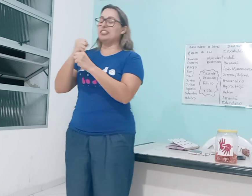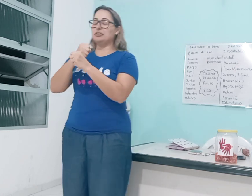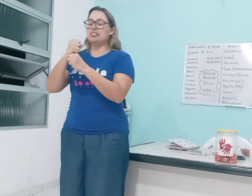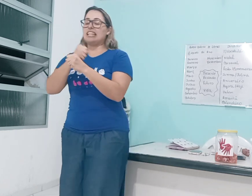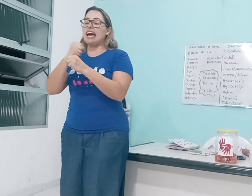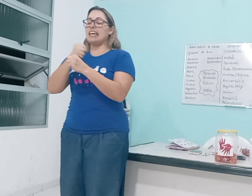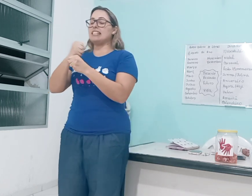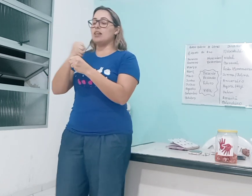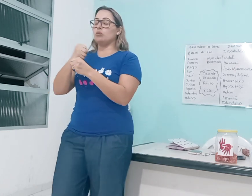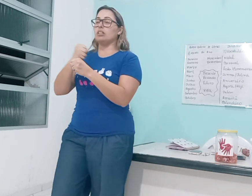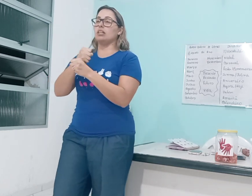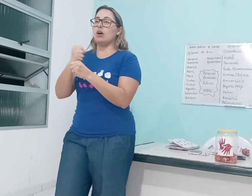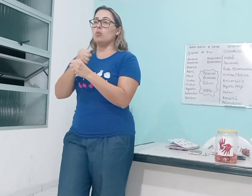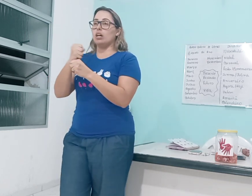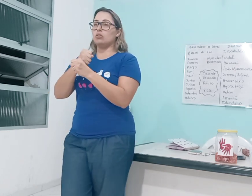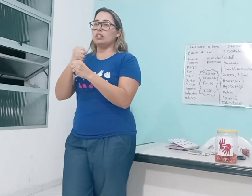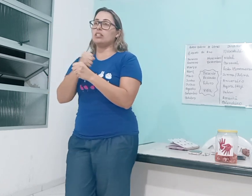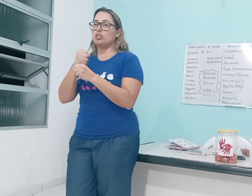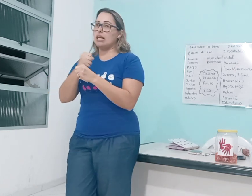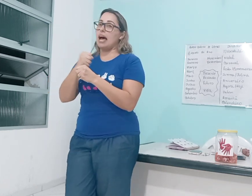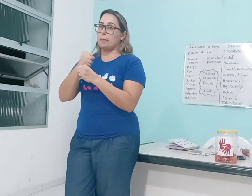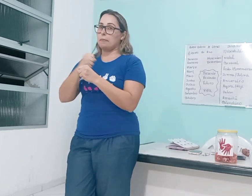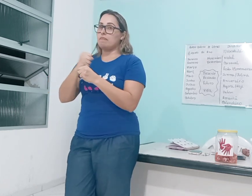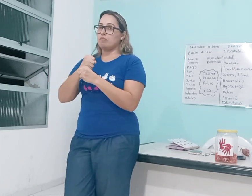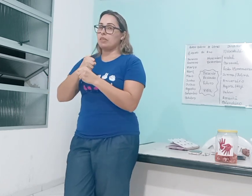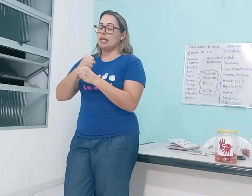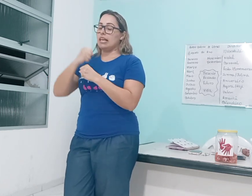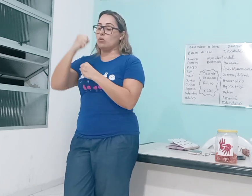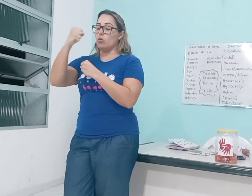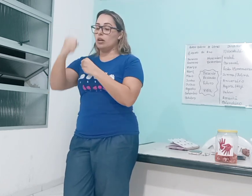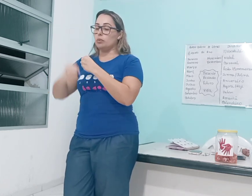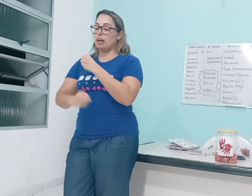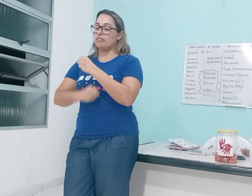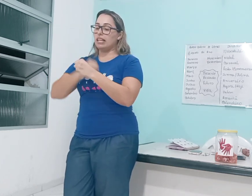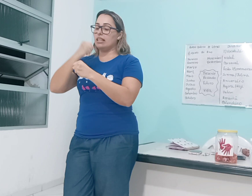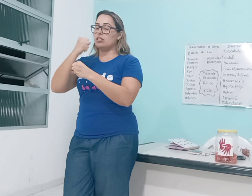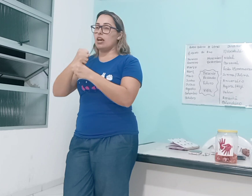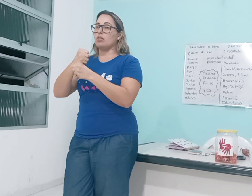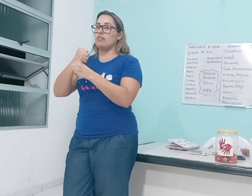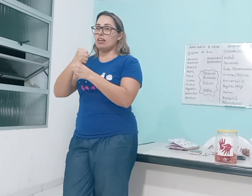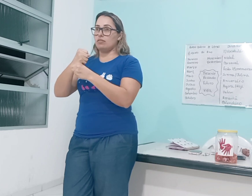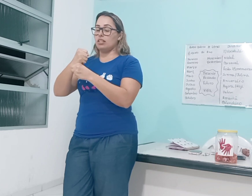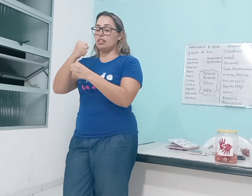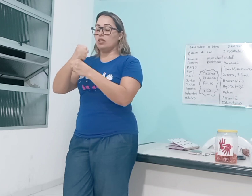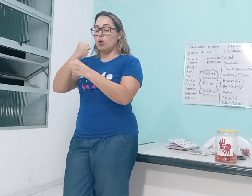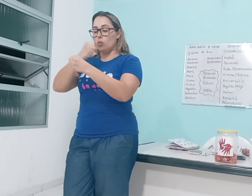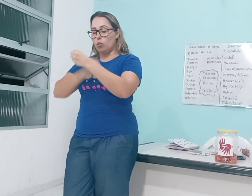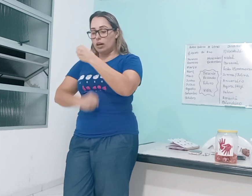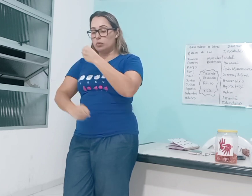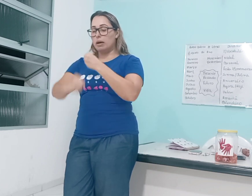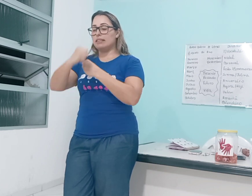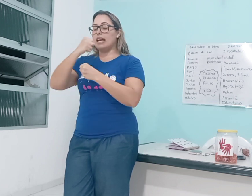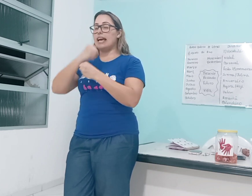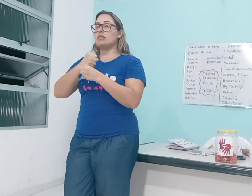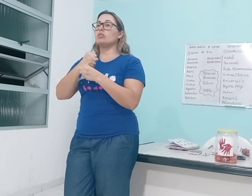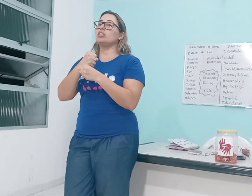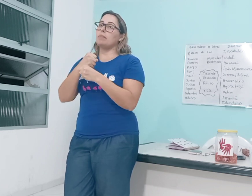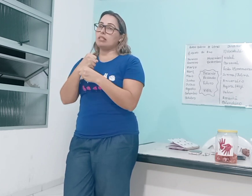ano, tá? Esse é o ano que a gente está. O ano para frente é o que vai vir, o ano para trás é o que já